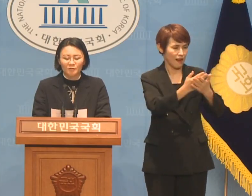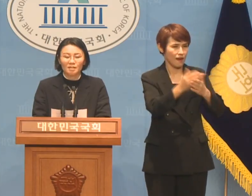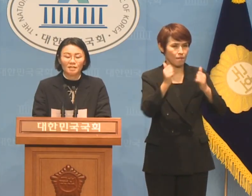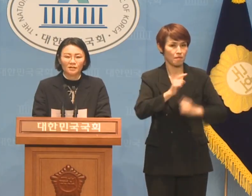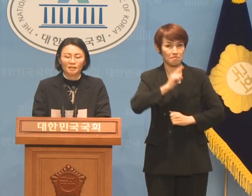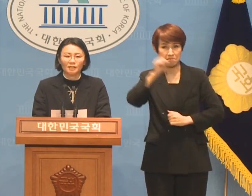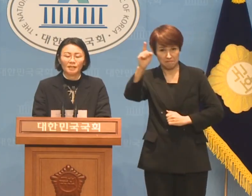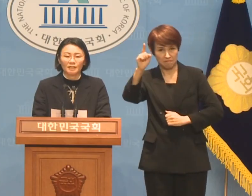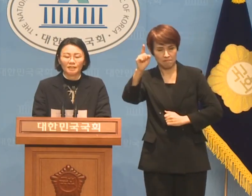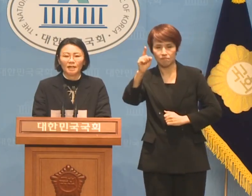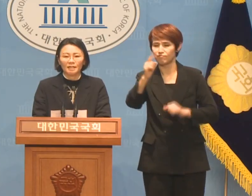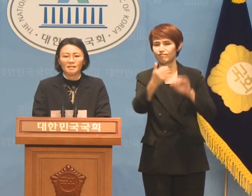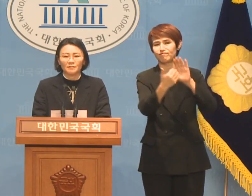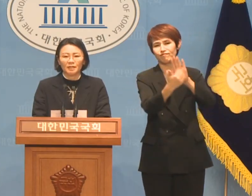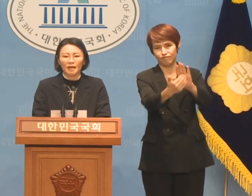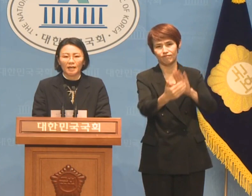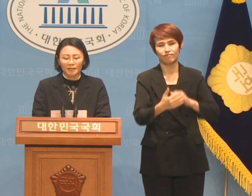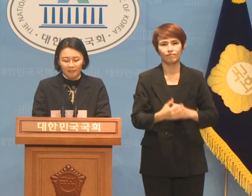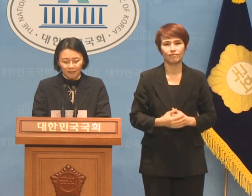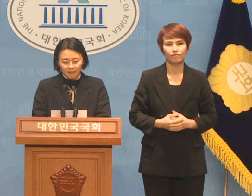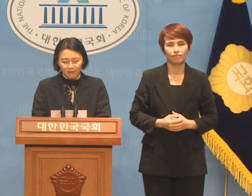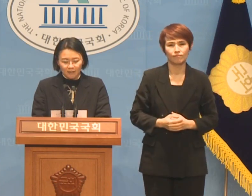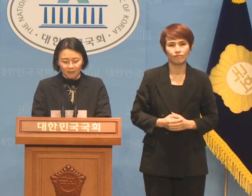가처분 신청을 기각했습니다.